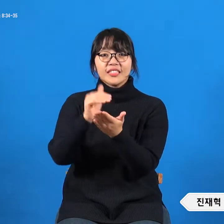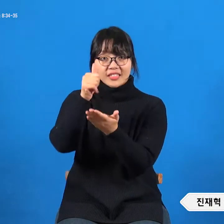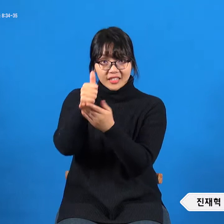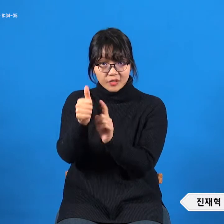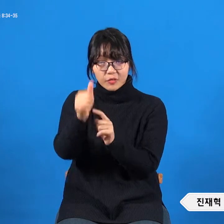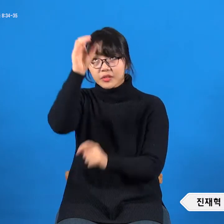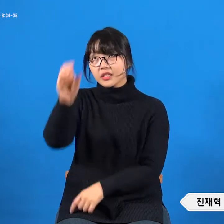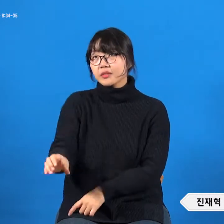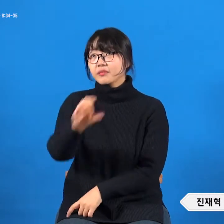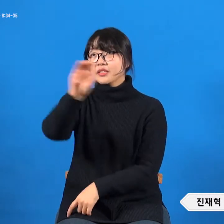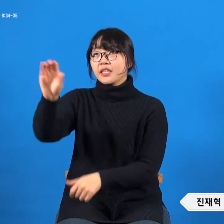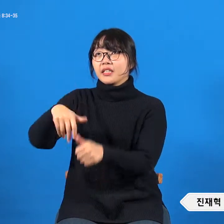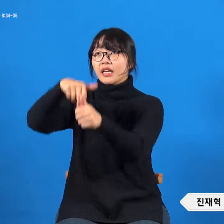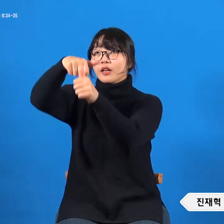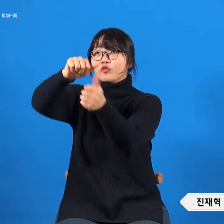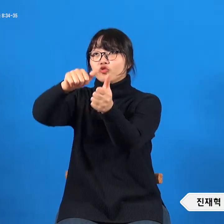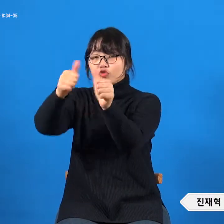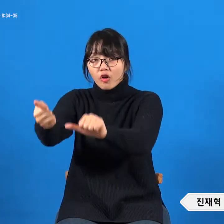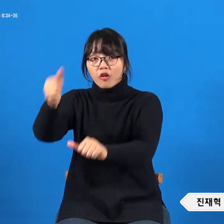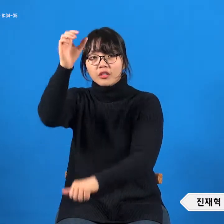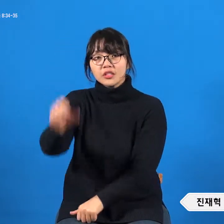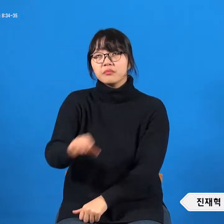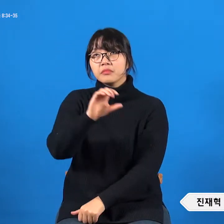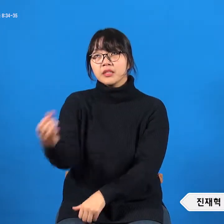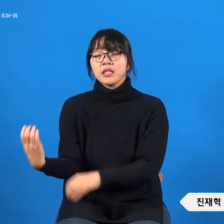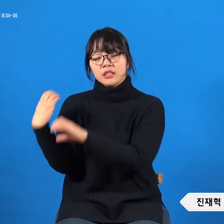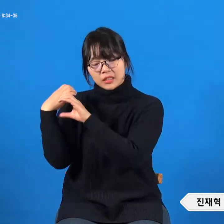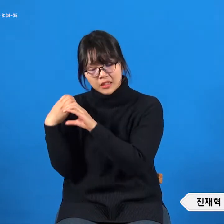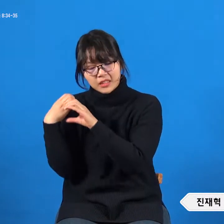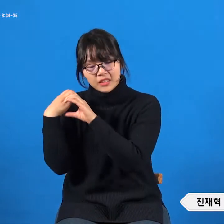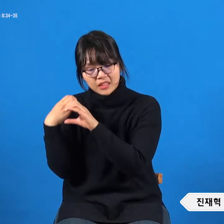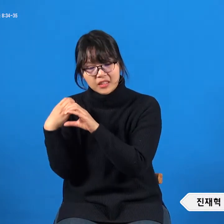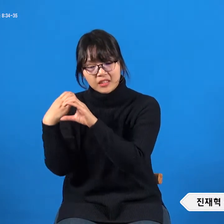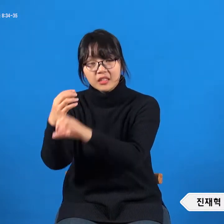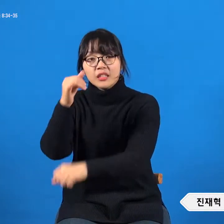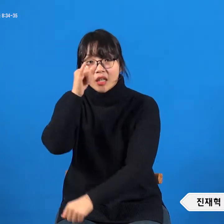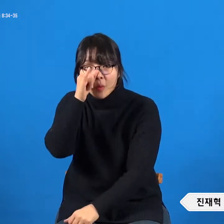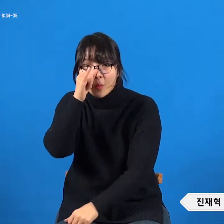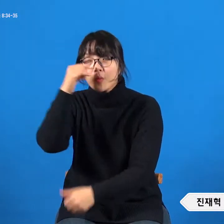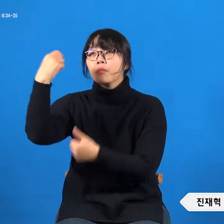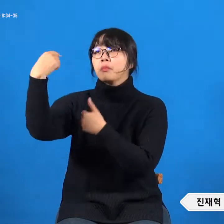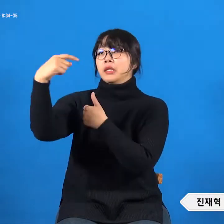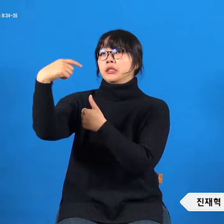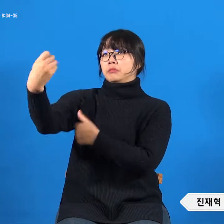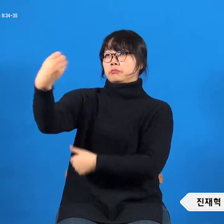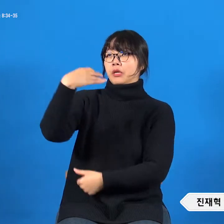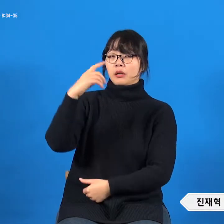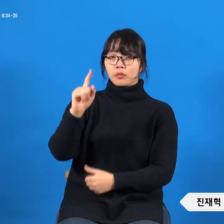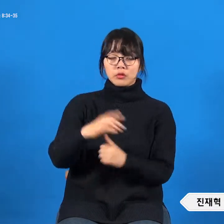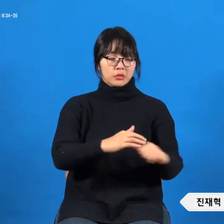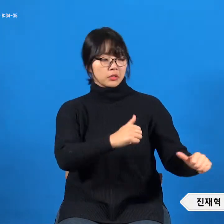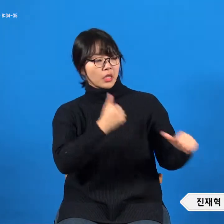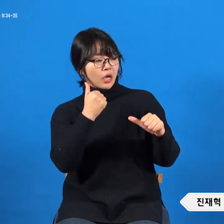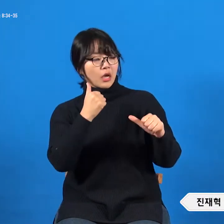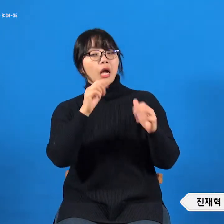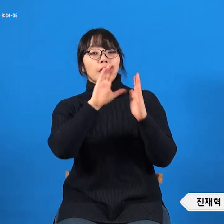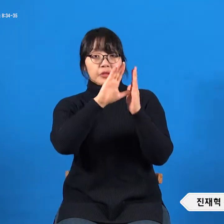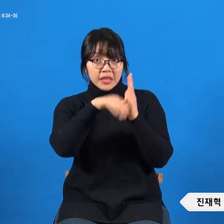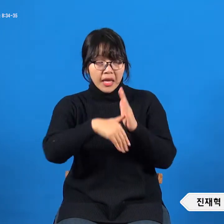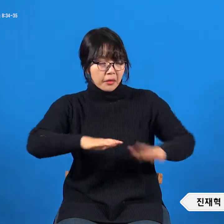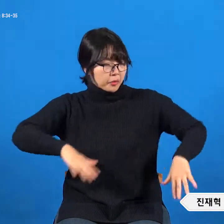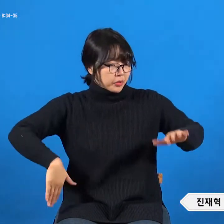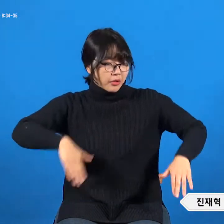십자가에 죽으셨습니다. 십자가를 지셨습니다. 그리고 우리를 향해 말씀합니다. 누구든지 나를 쫓아오거든 너의